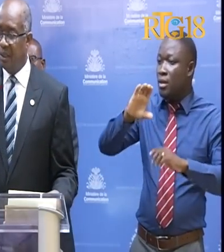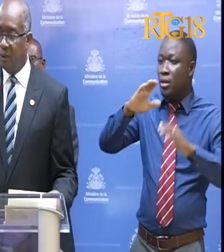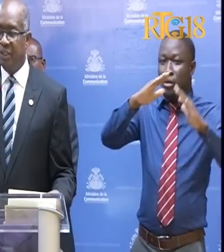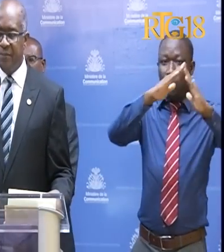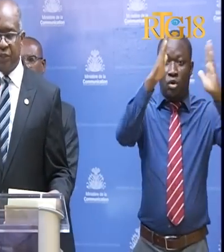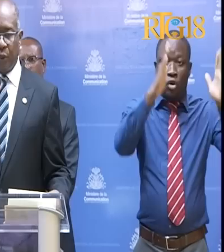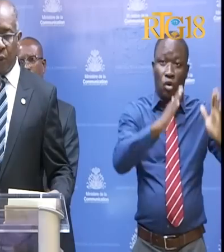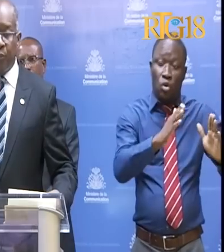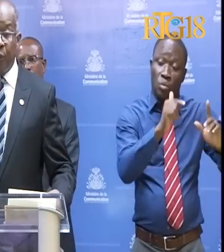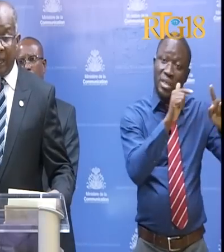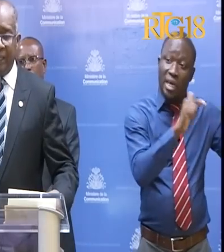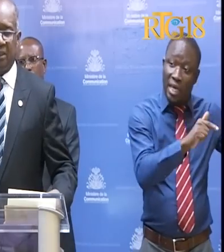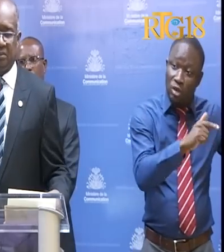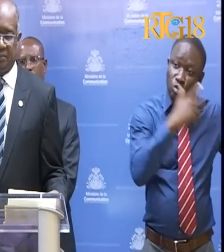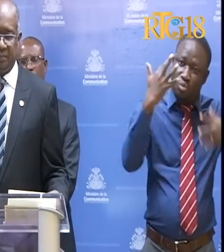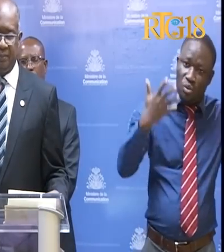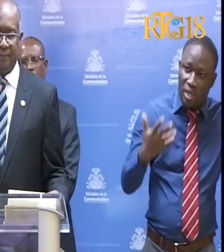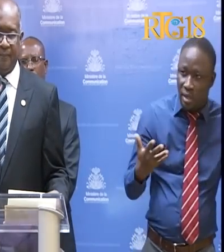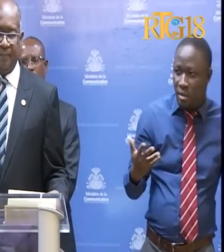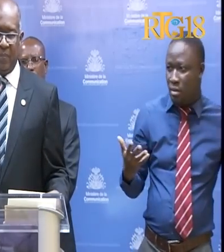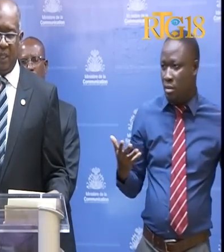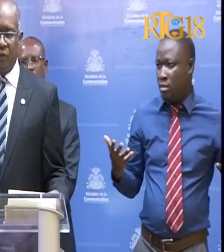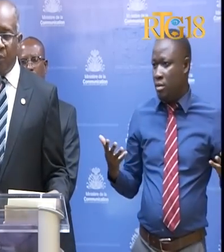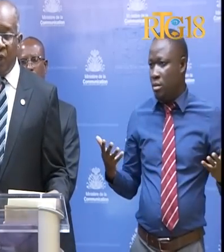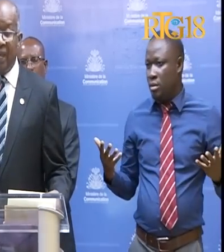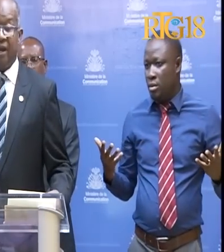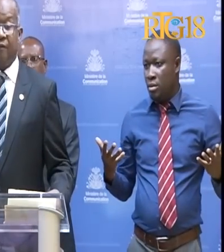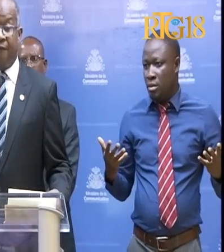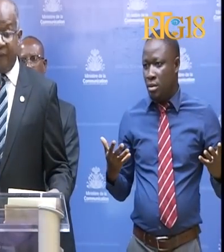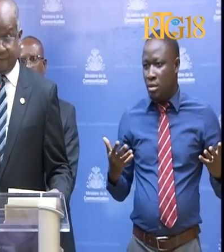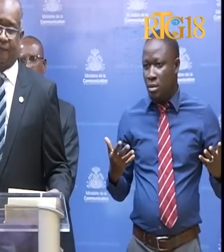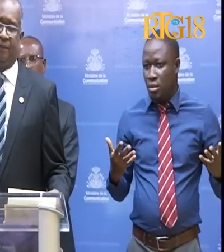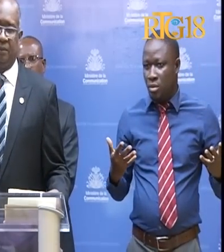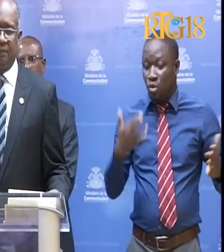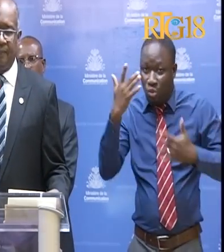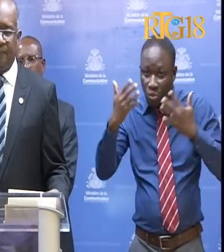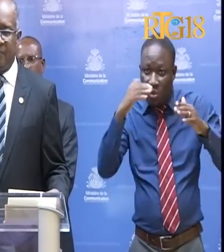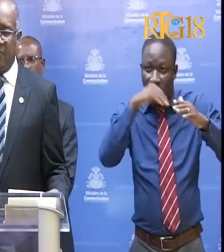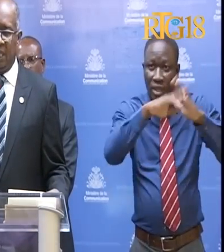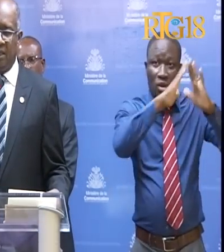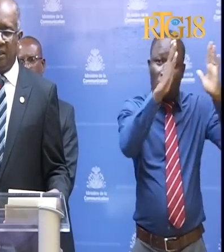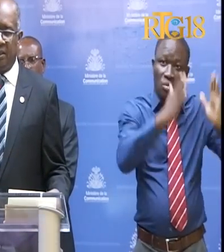ke ti mesyon yo bwile. Yo bwile vif.